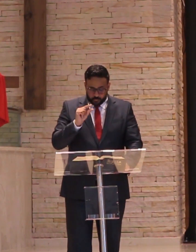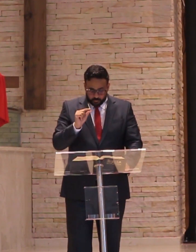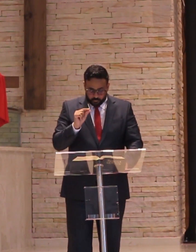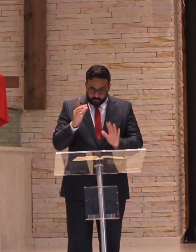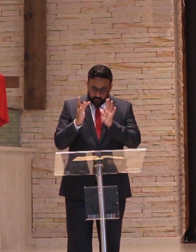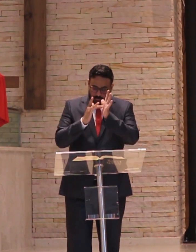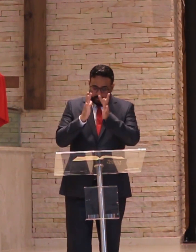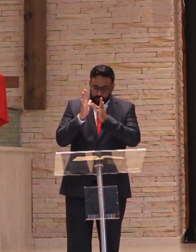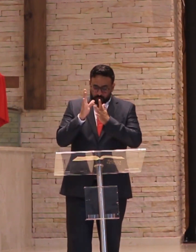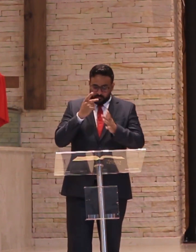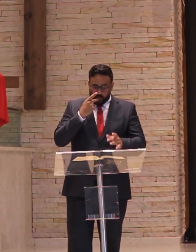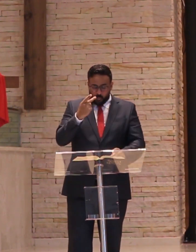Está escrito: